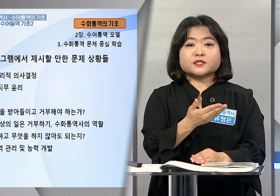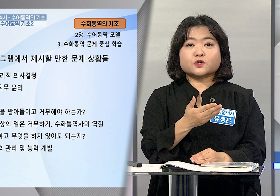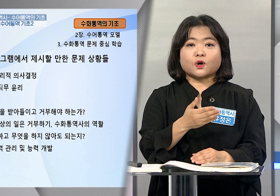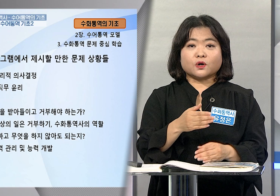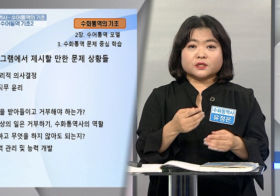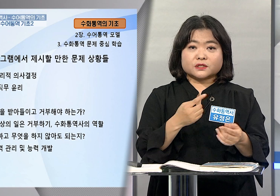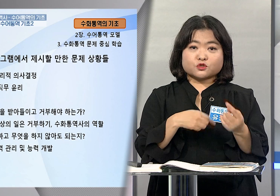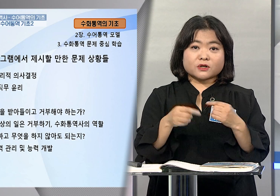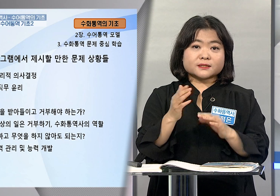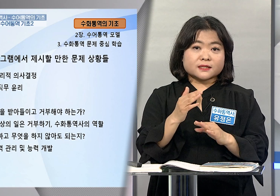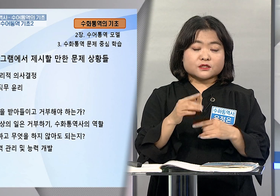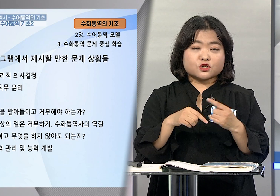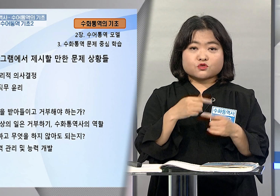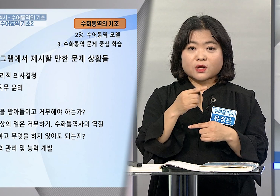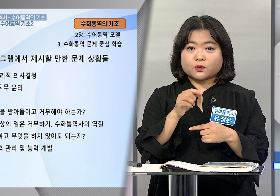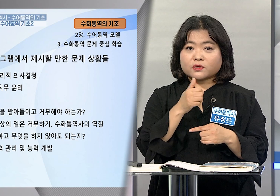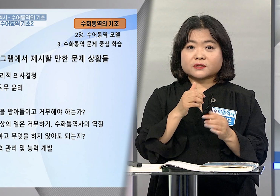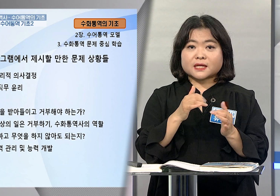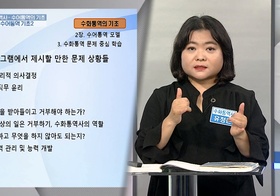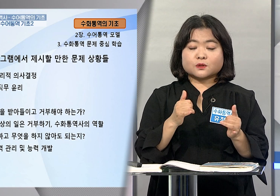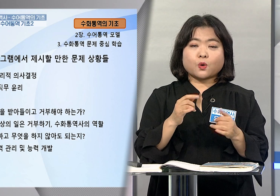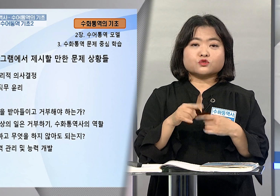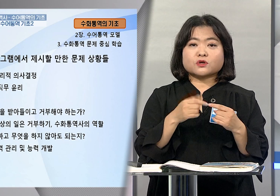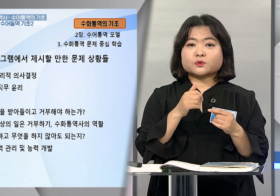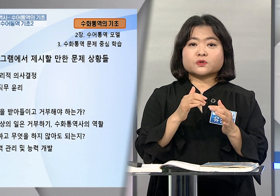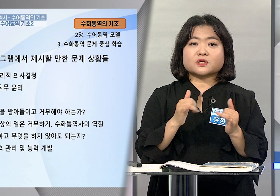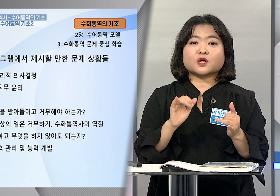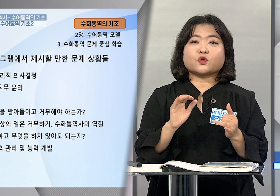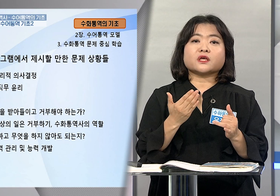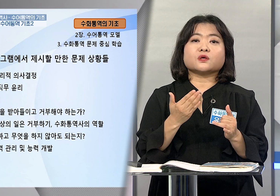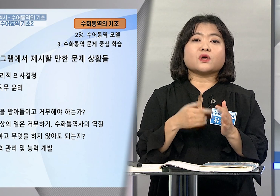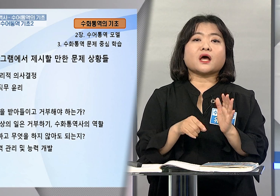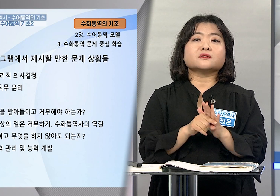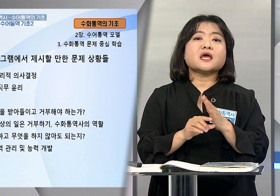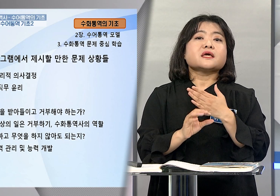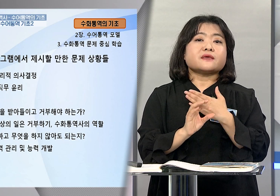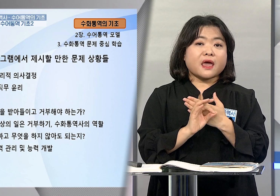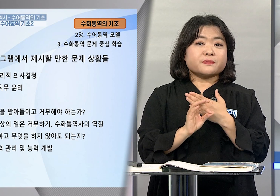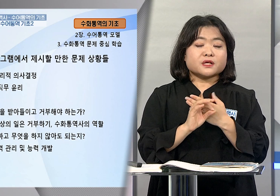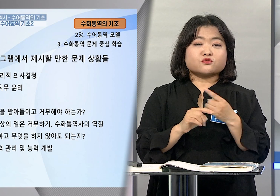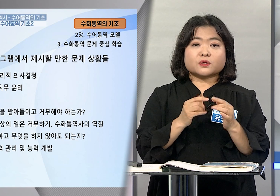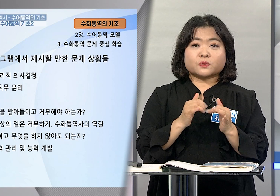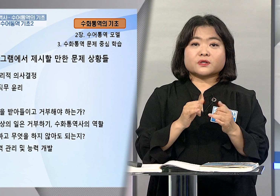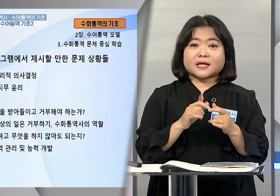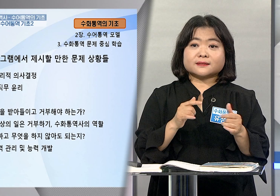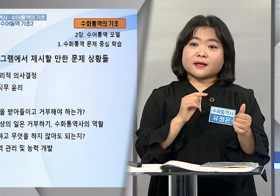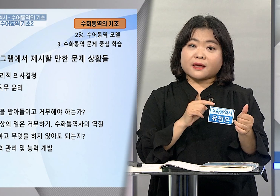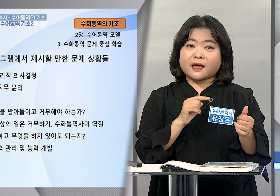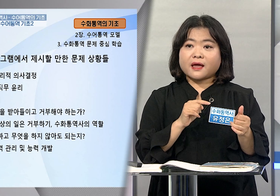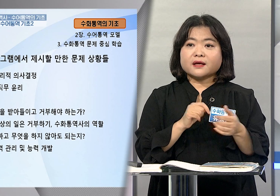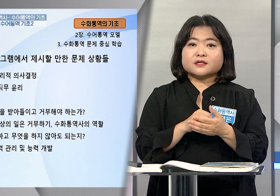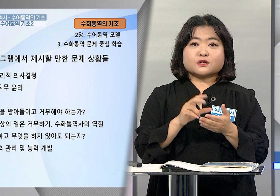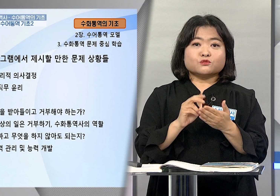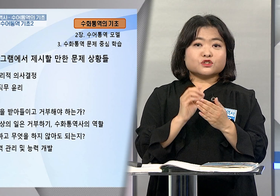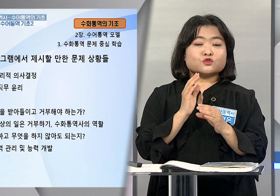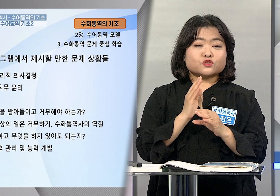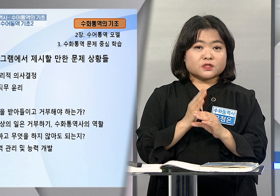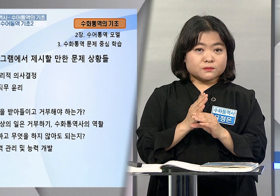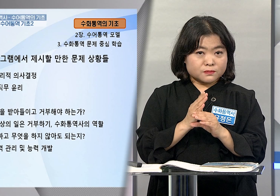줘야겠죠. 이제 수강생들, 수화통역사들 혹은 수화통역사 되기 위한 예비 수화통역사들에게 이제 문제